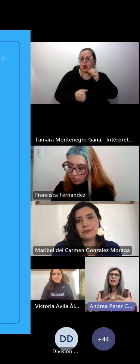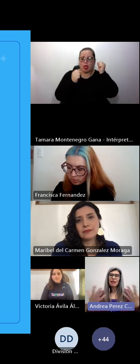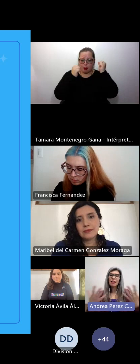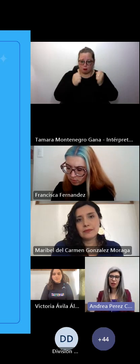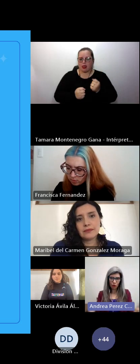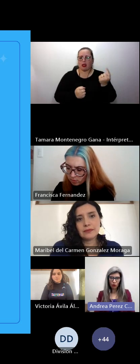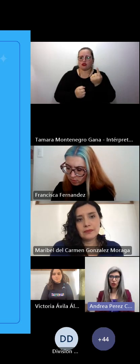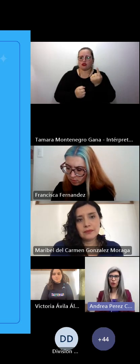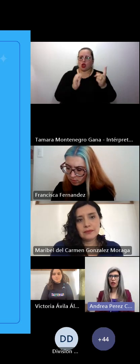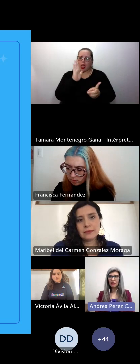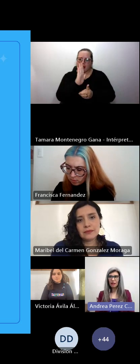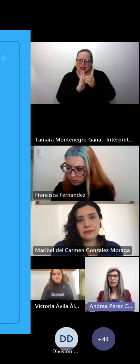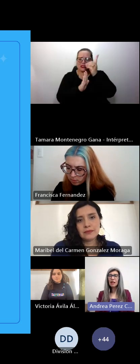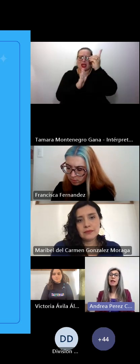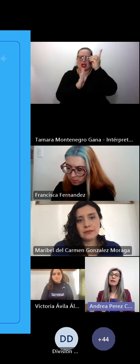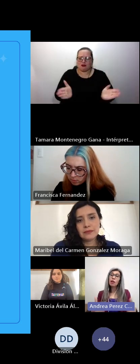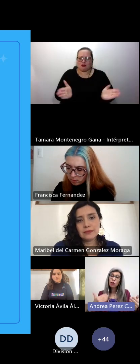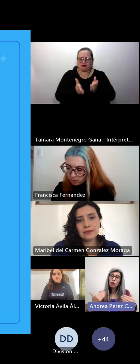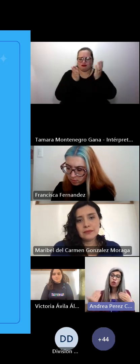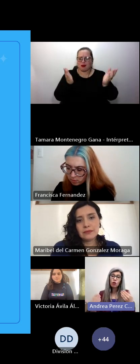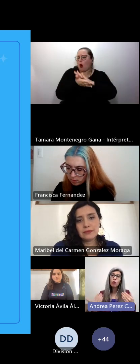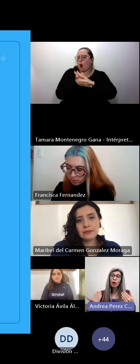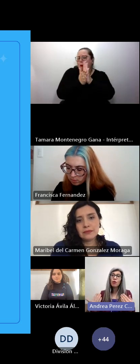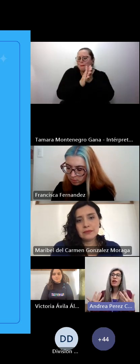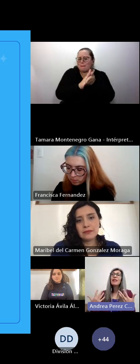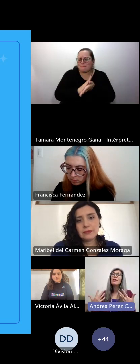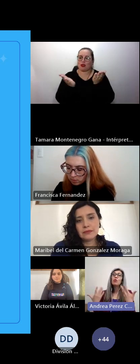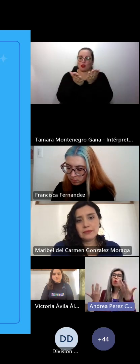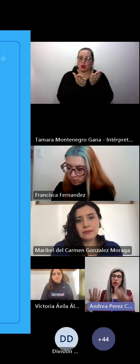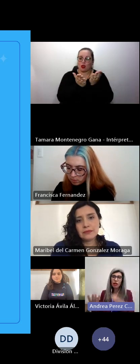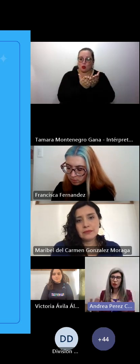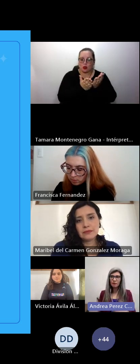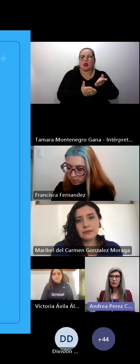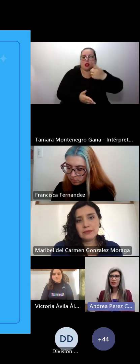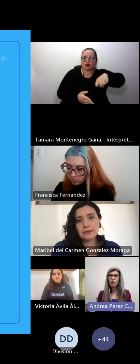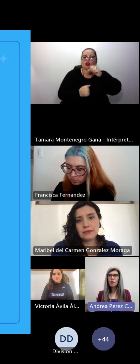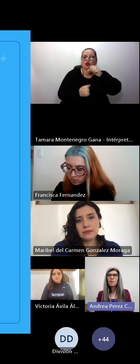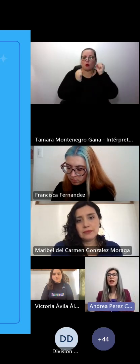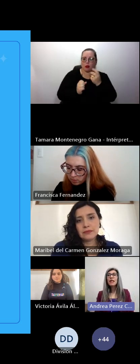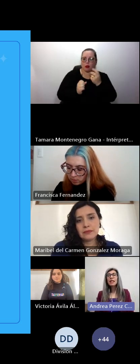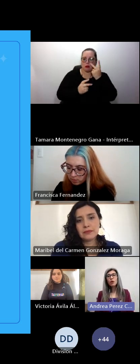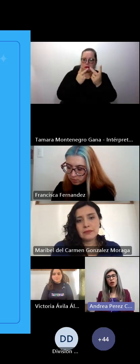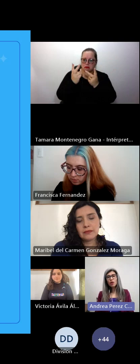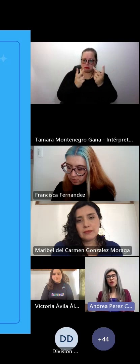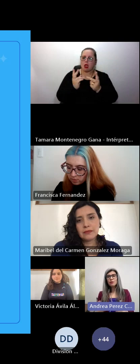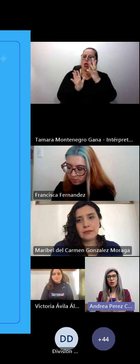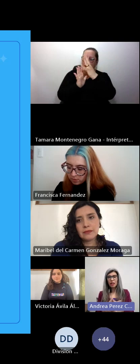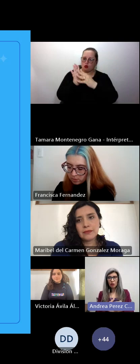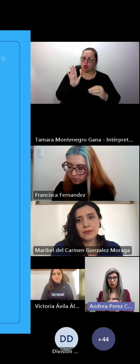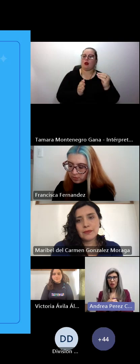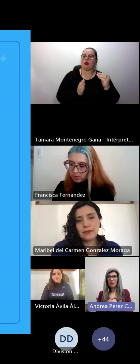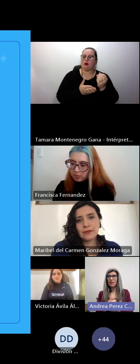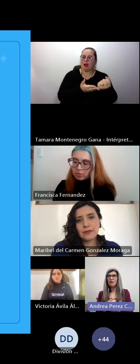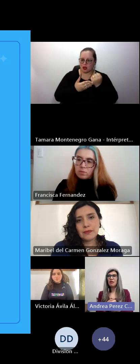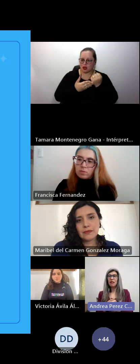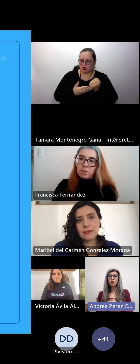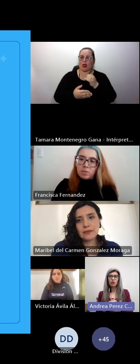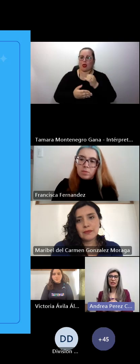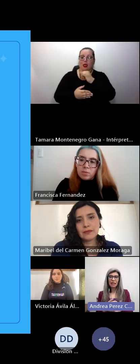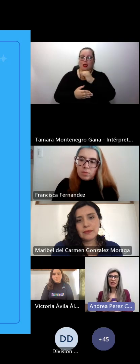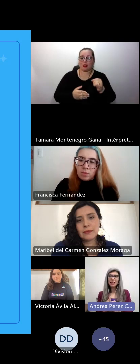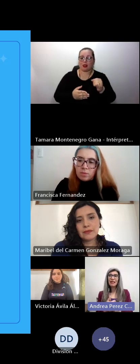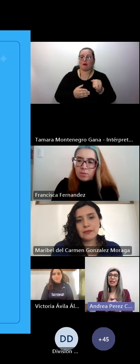desarrollo integral en nuestros estudiantes, de donde nosotros podemos ver un modelo, ¿cierto? Y luego nos va a exponer la doctora